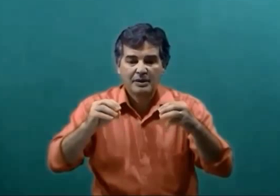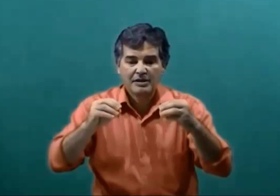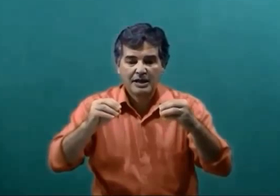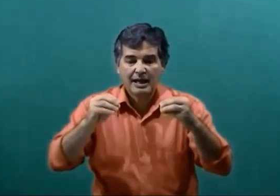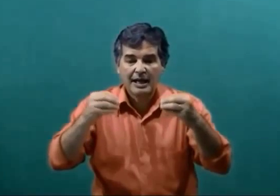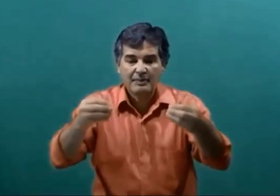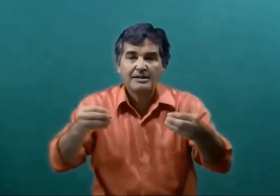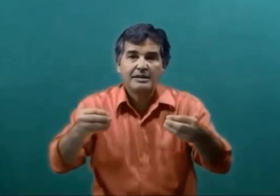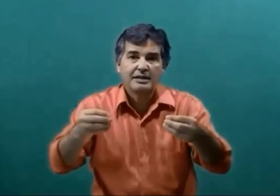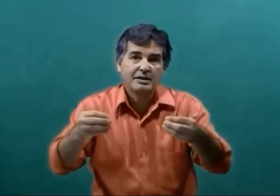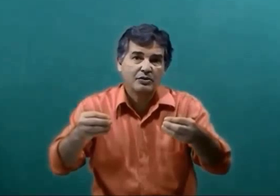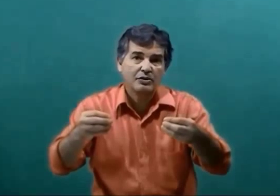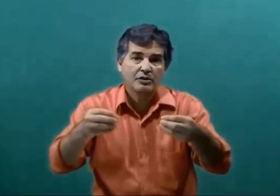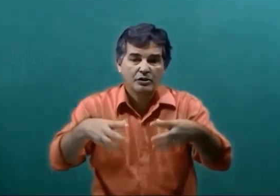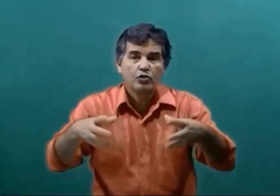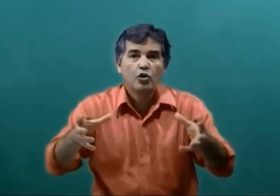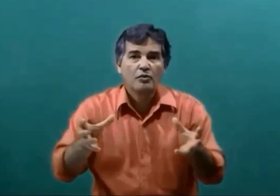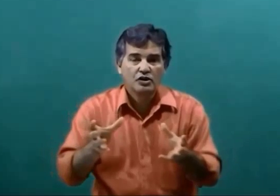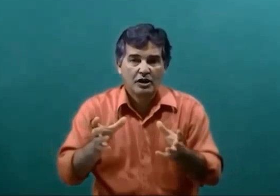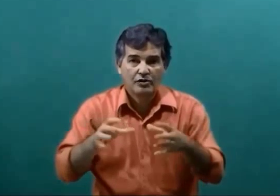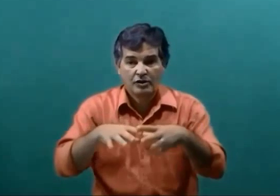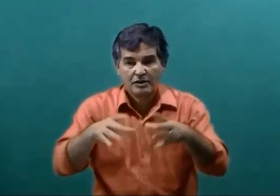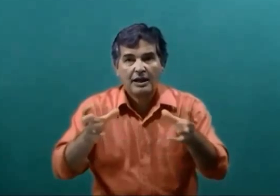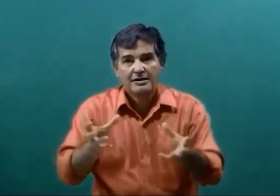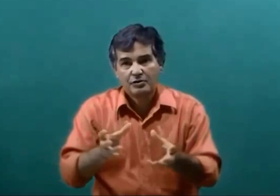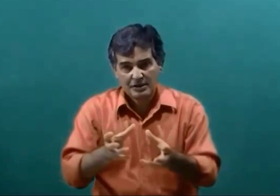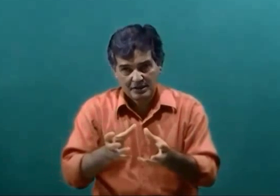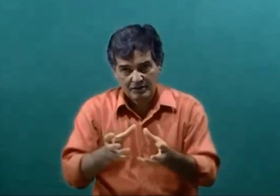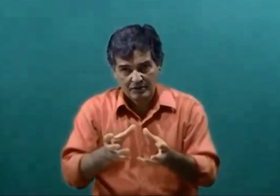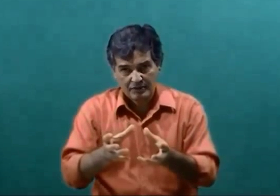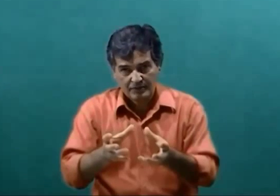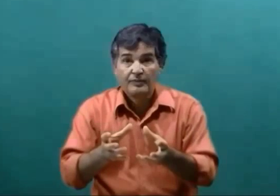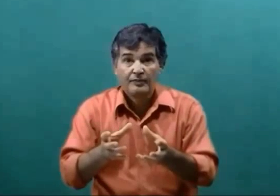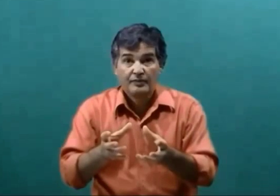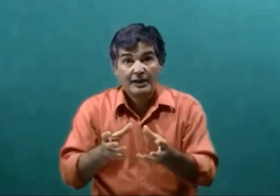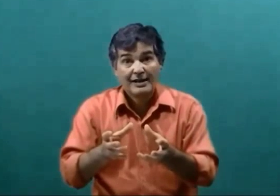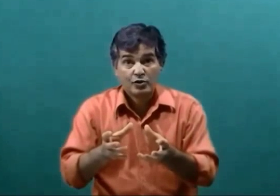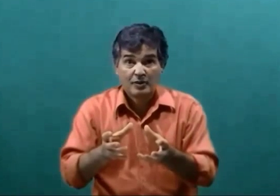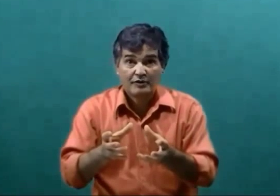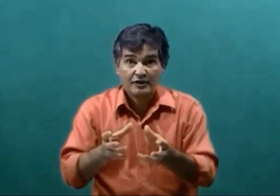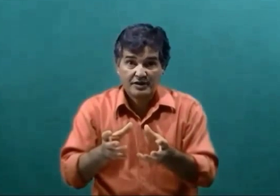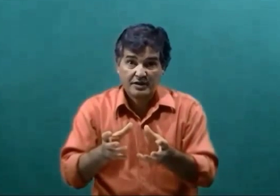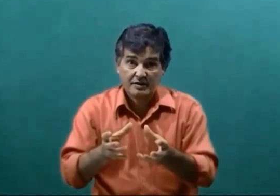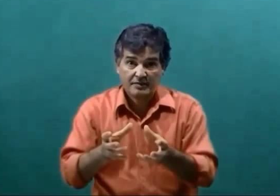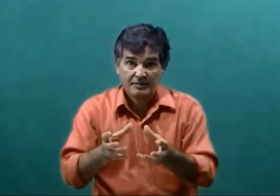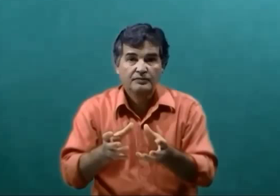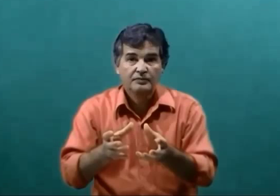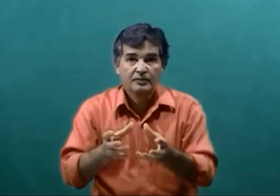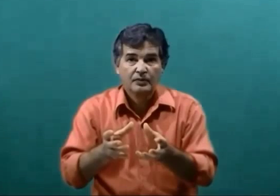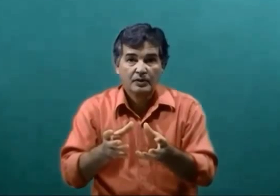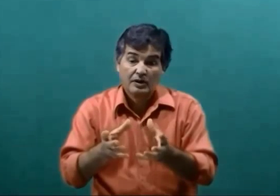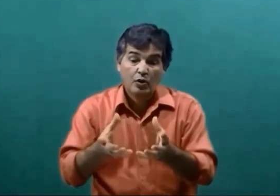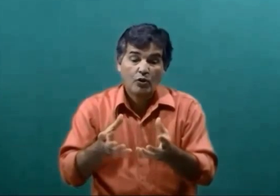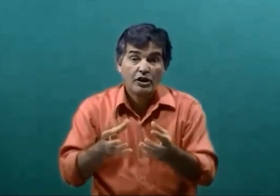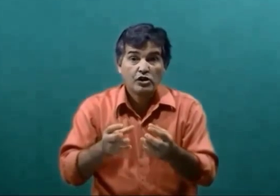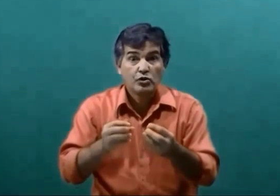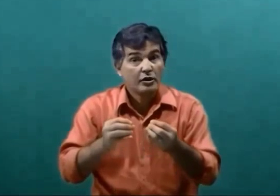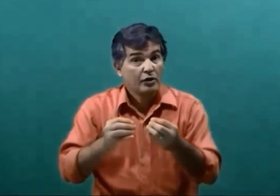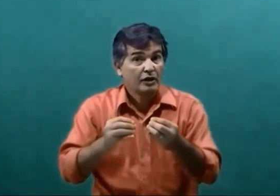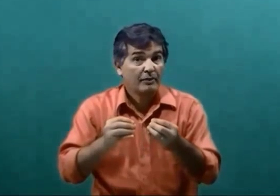exatamente a representação do objeto, da situação, da superfície. E com isto eu